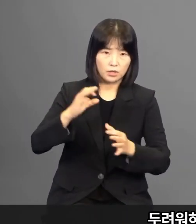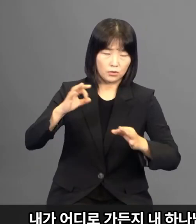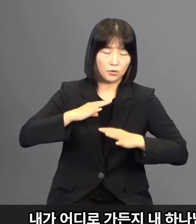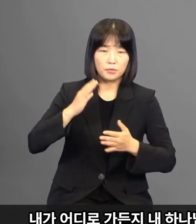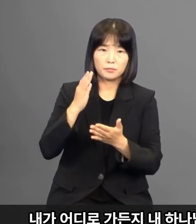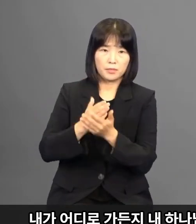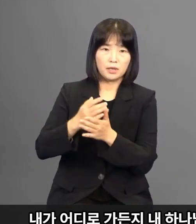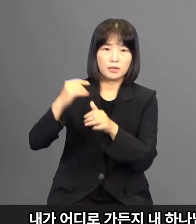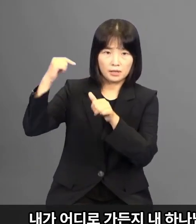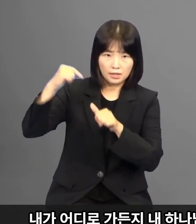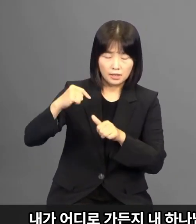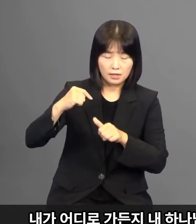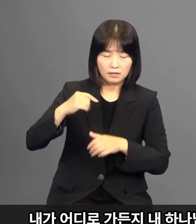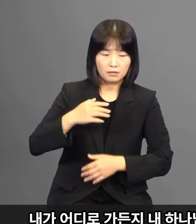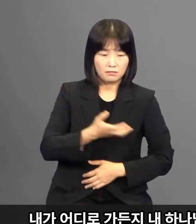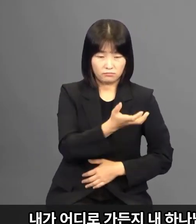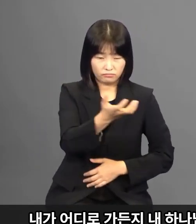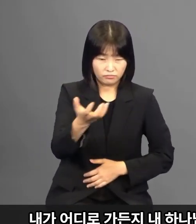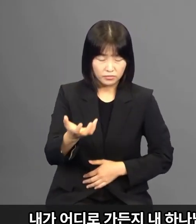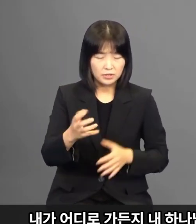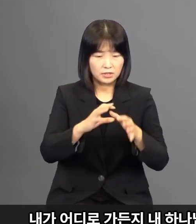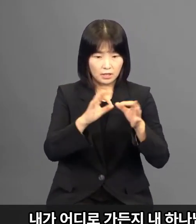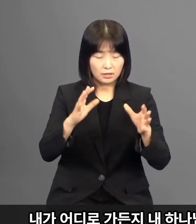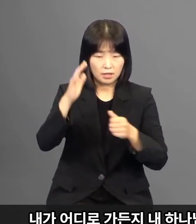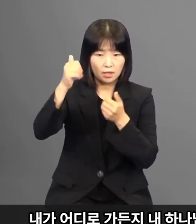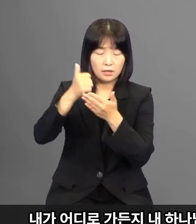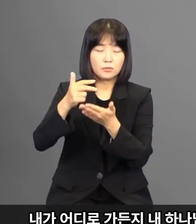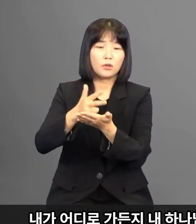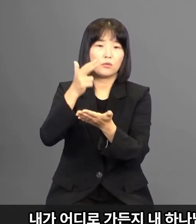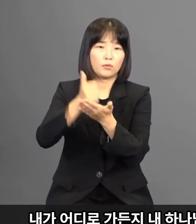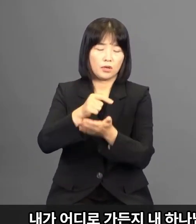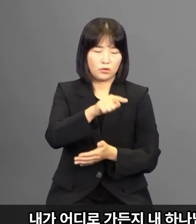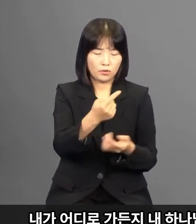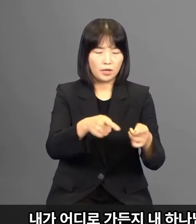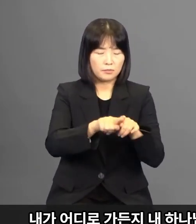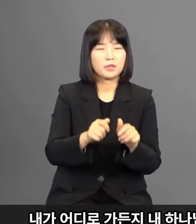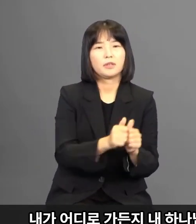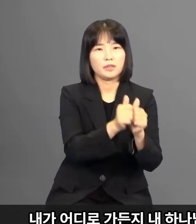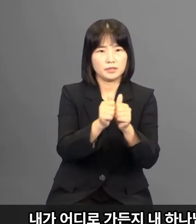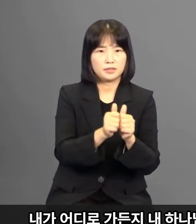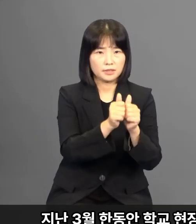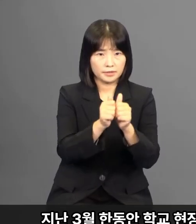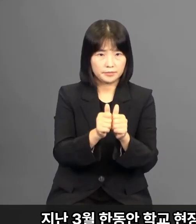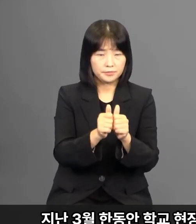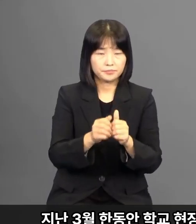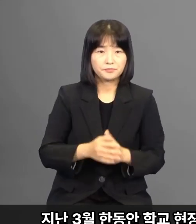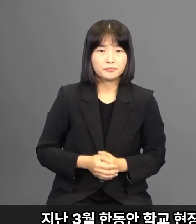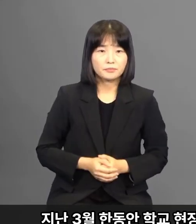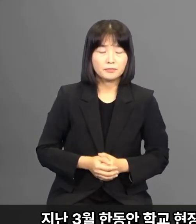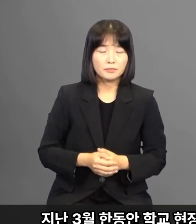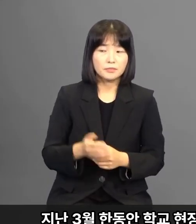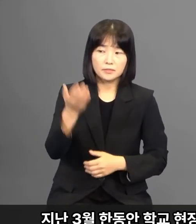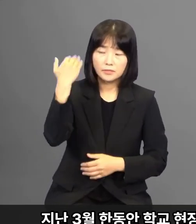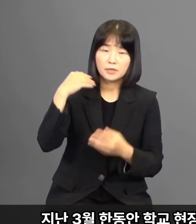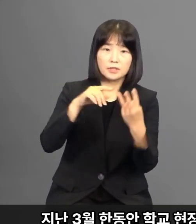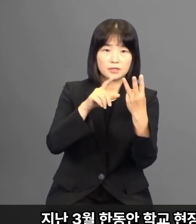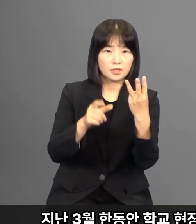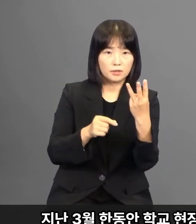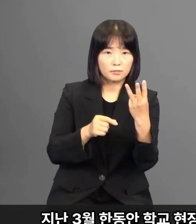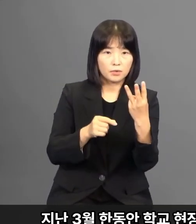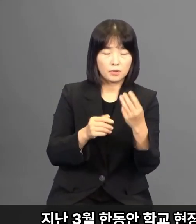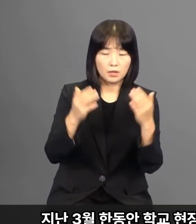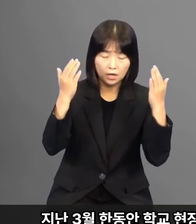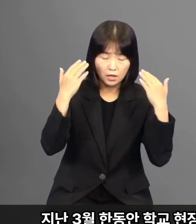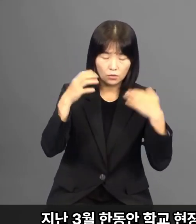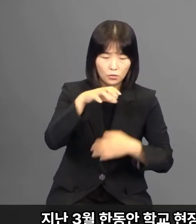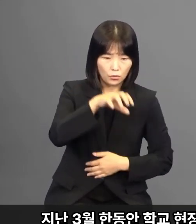말라, 내가 어디로 가든지 내 하나님 여호와가 너와 함께하느니라 하시니라. 지난 3월 한동안 학교 현장을